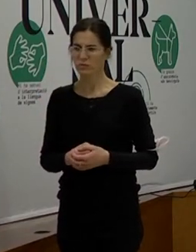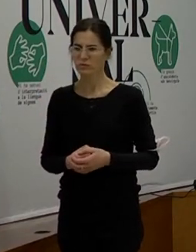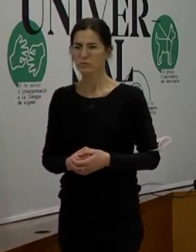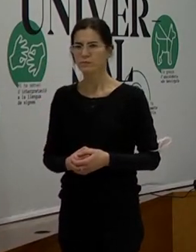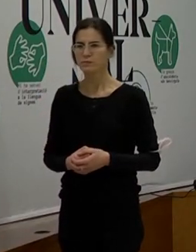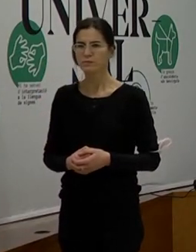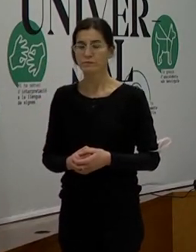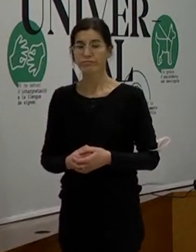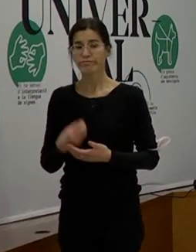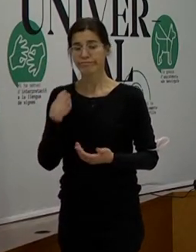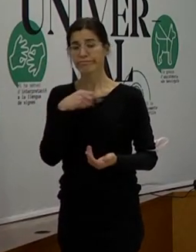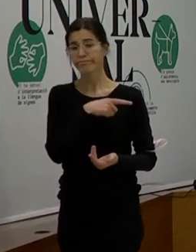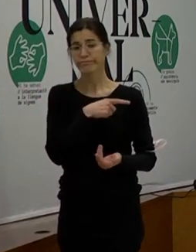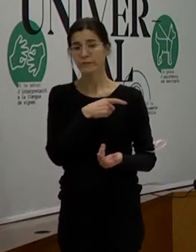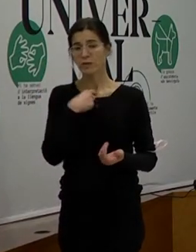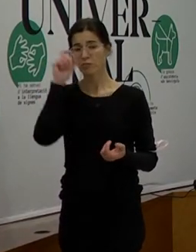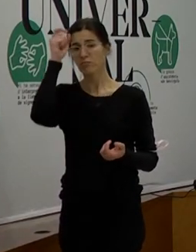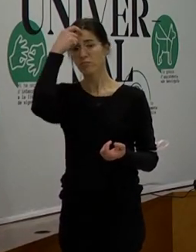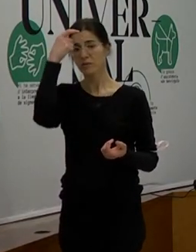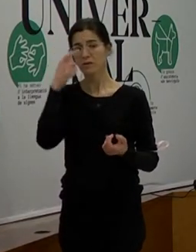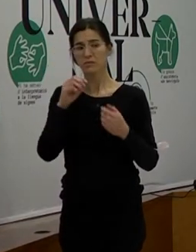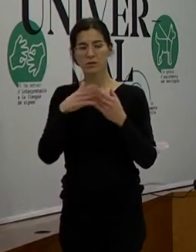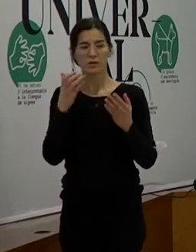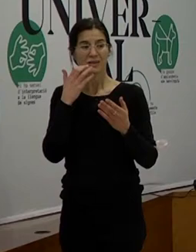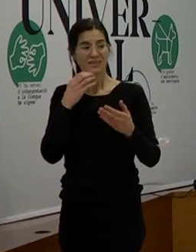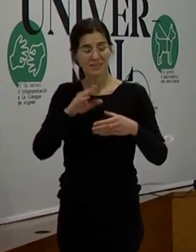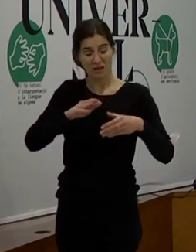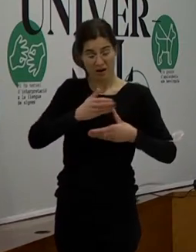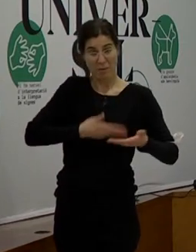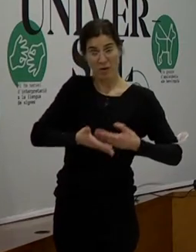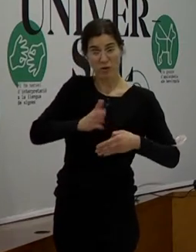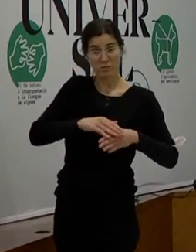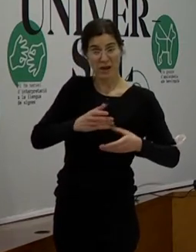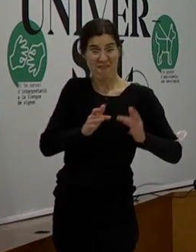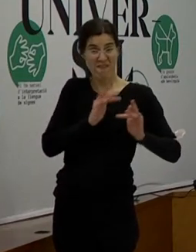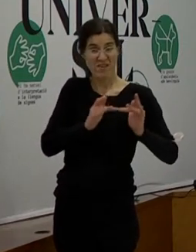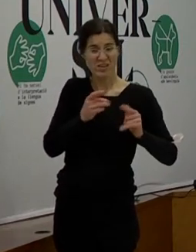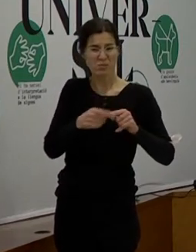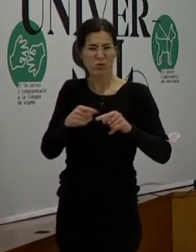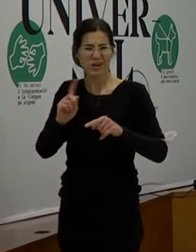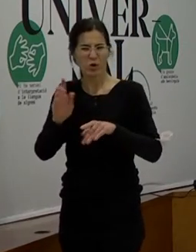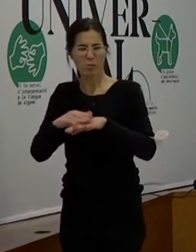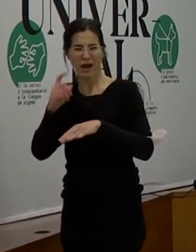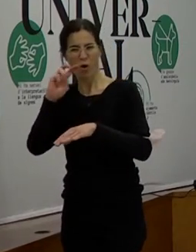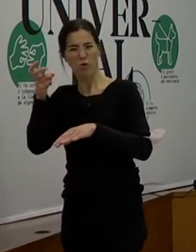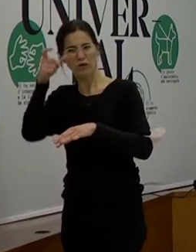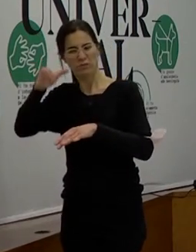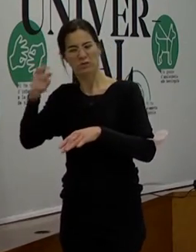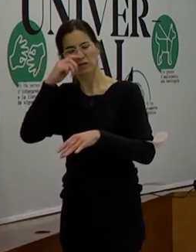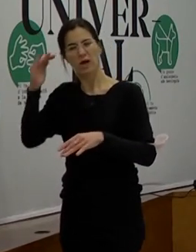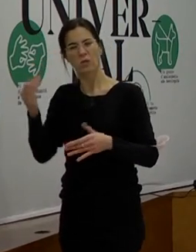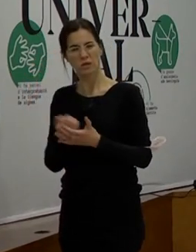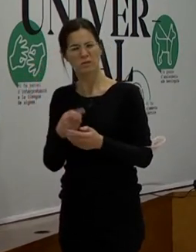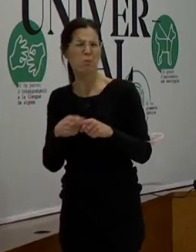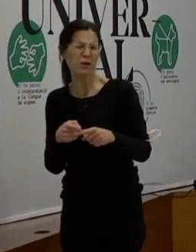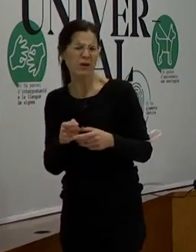Llavors, aquest és el plantejament de tot. Si hi ha canviadores per a bebès, per què no hi ha canviadores per a altres persones?